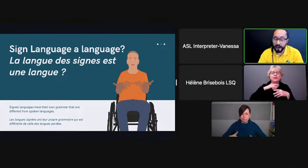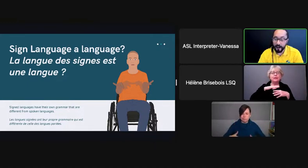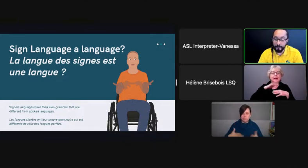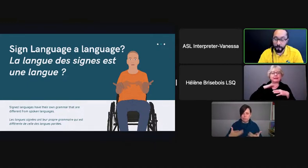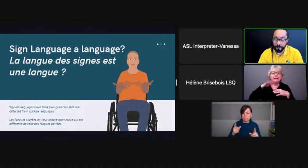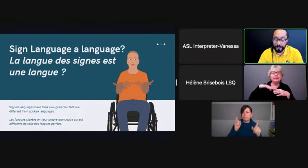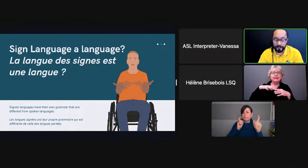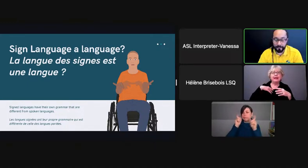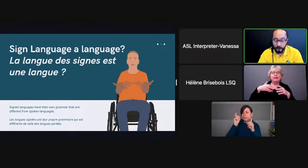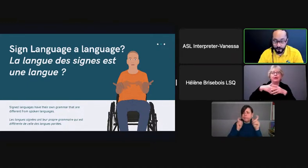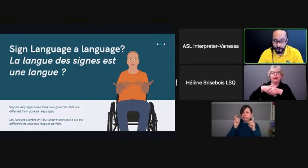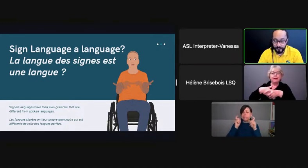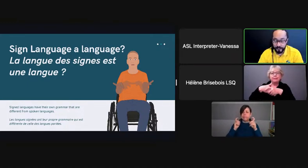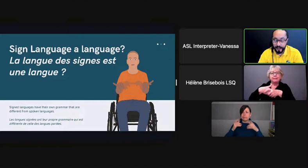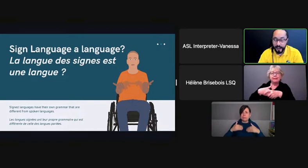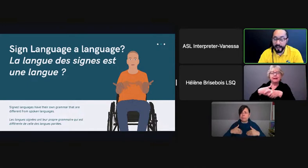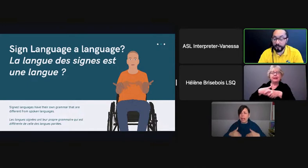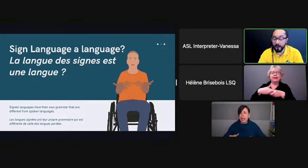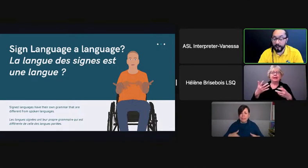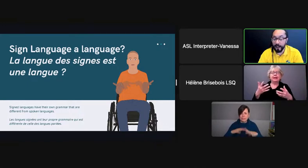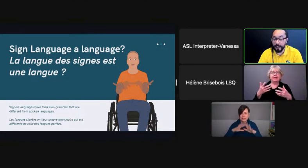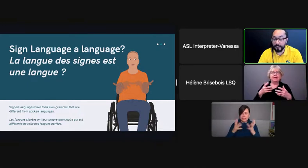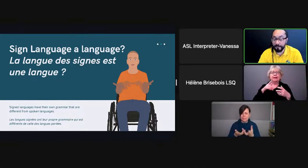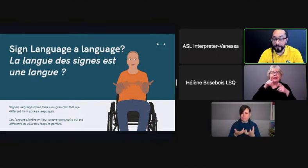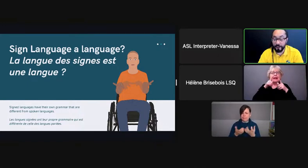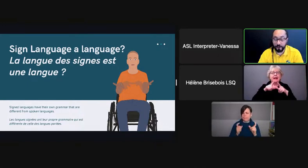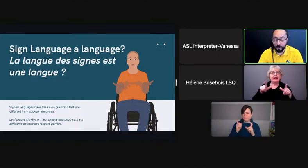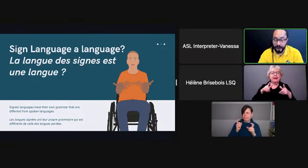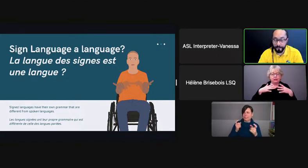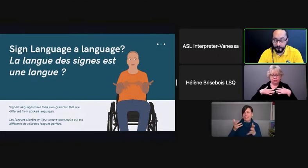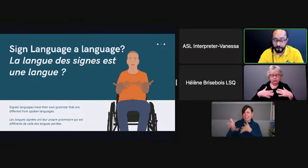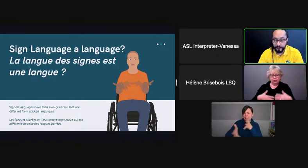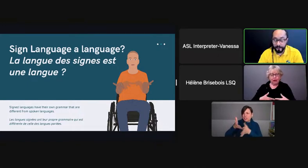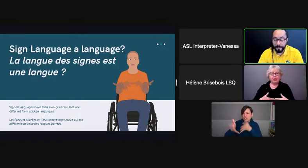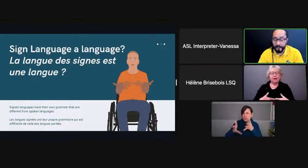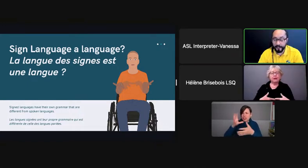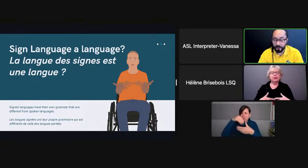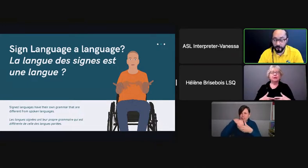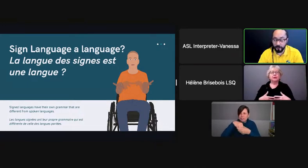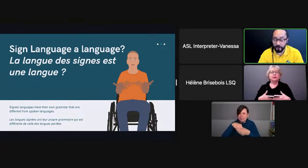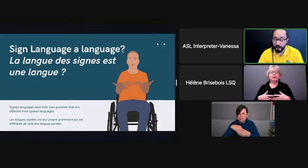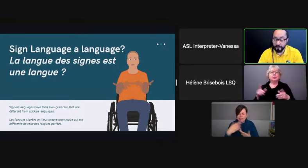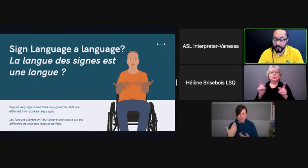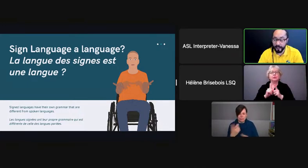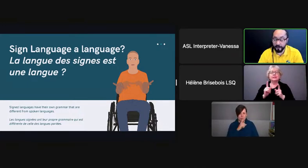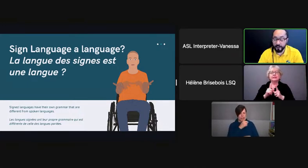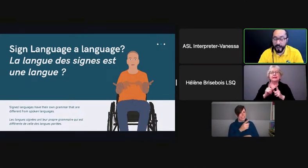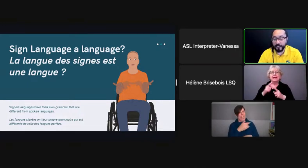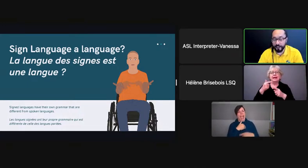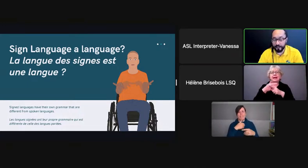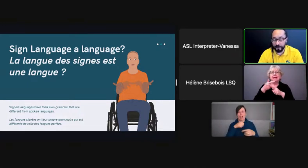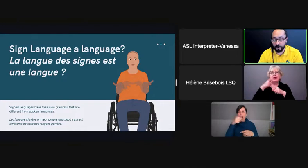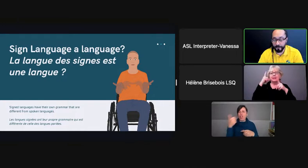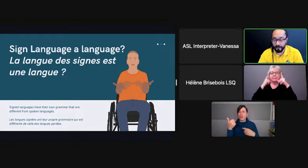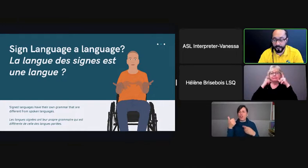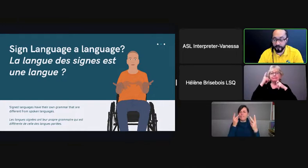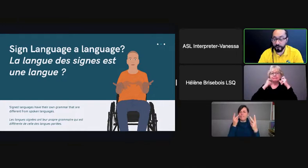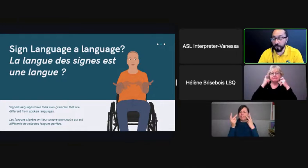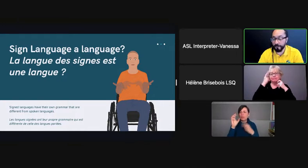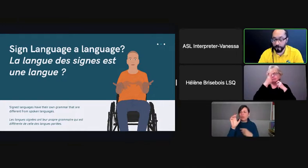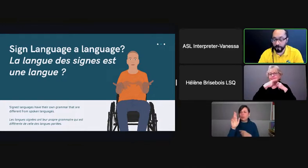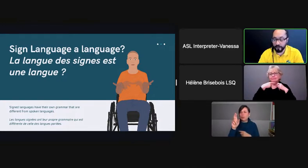poignées de main, le langage corporel, également la grammaire faciale qui fait partie